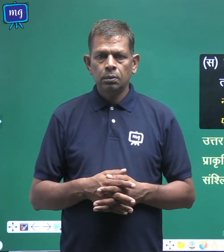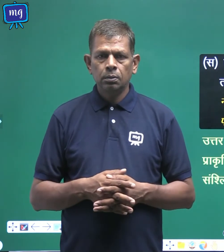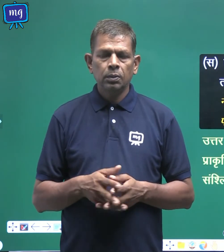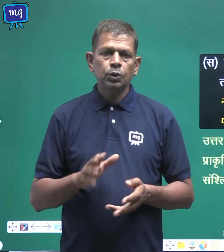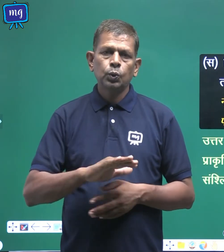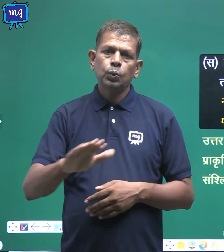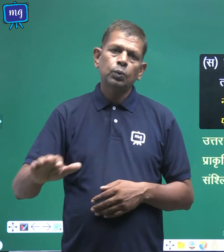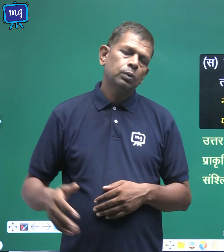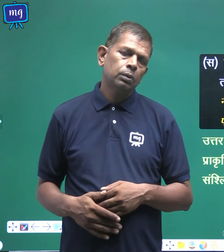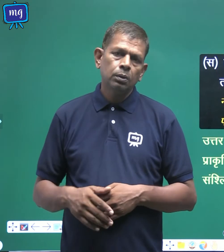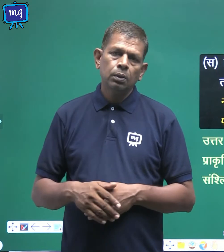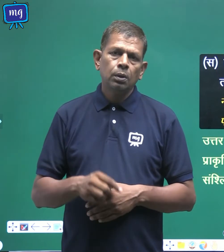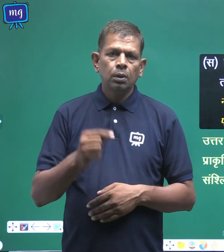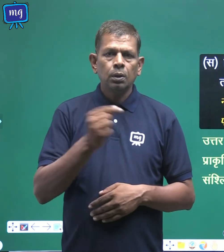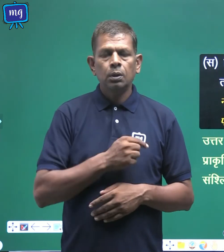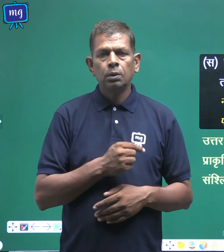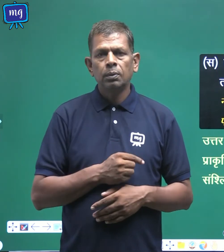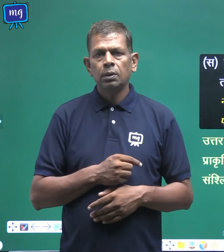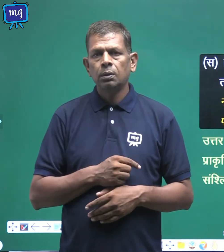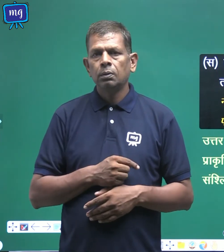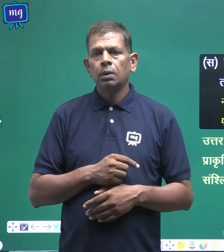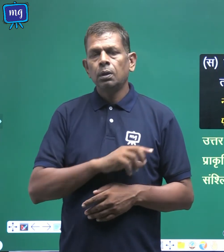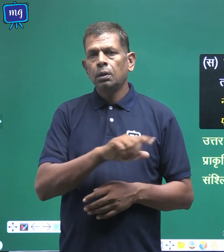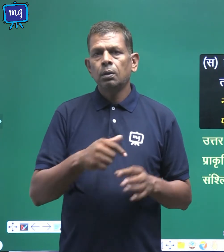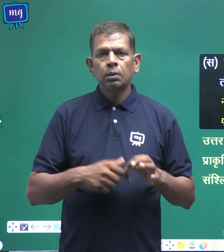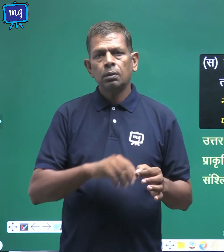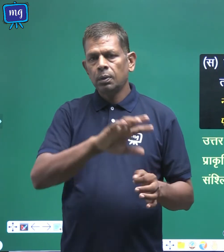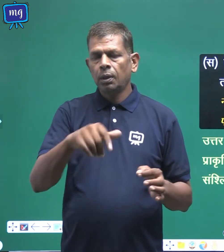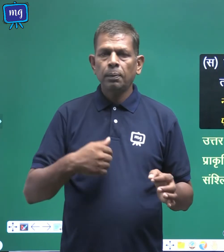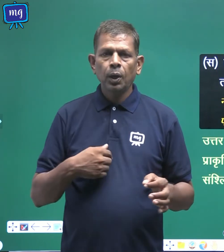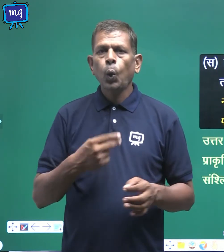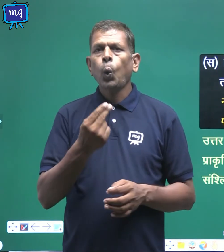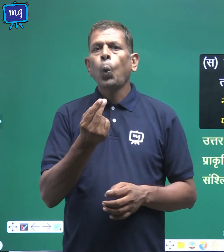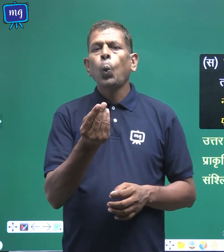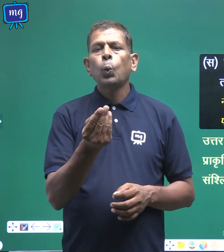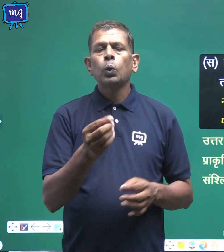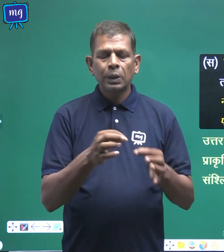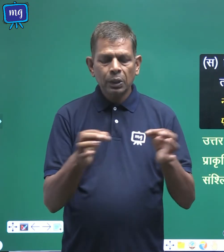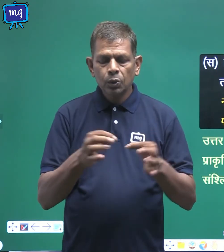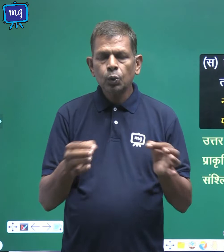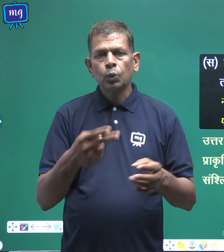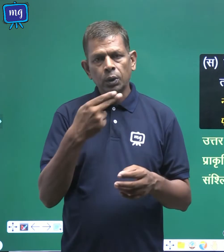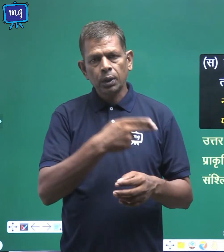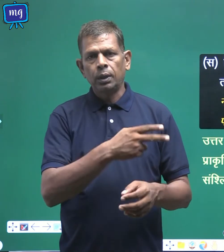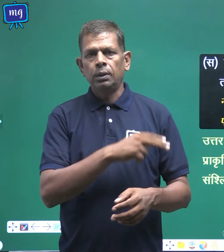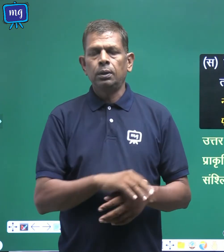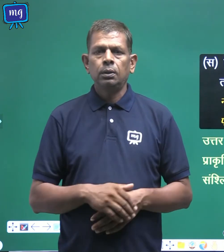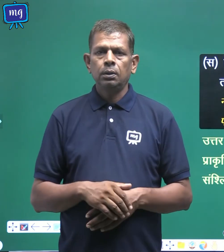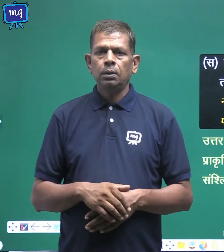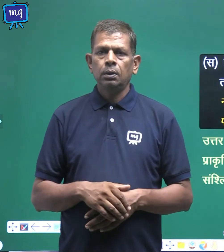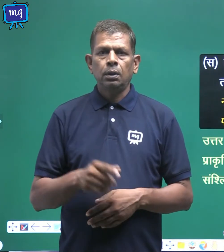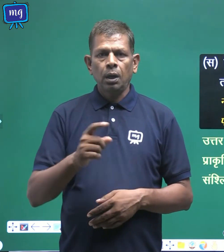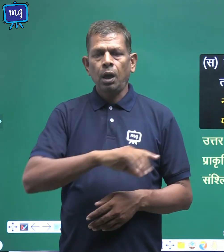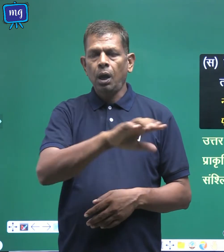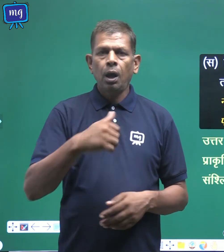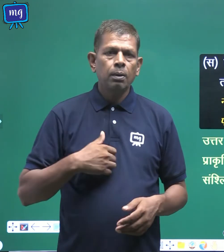बच्चों, इस प्रश्न में हमें कुछ तंतु दिए गए हैं।